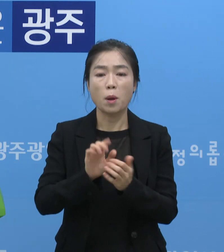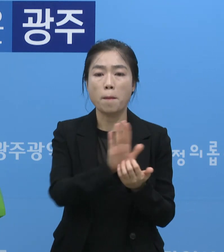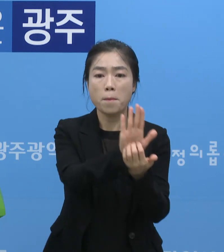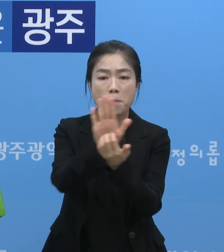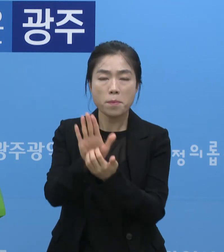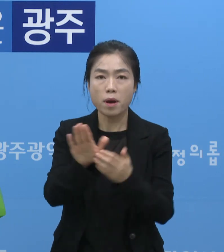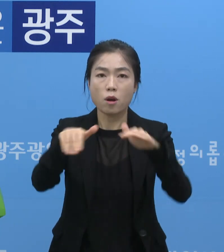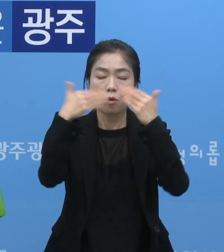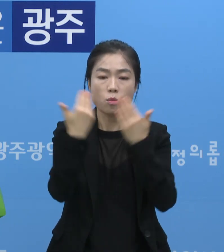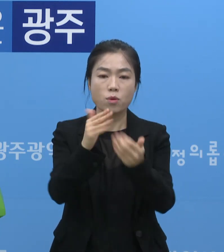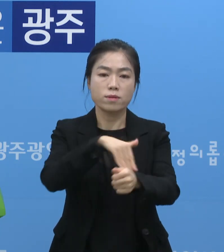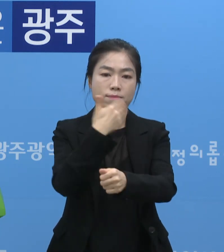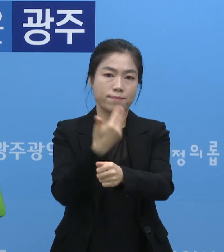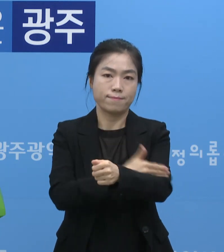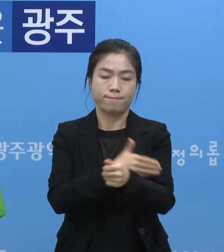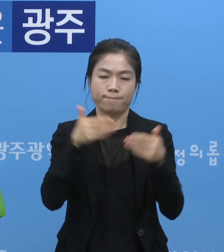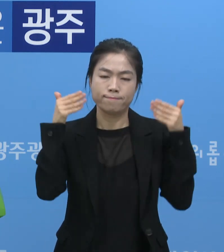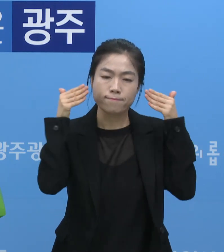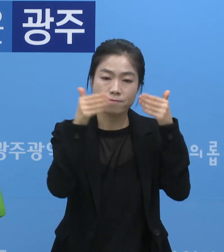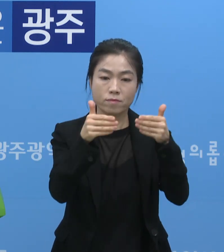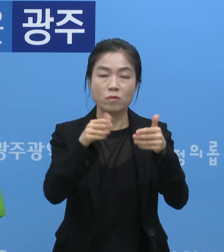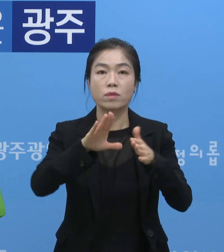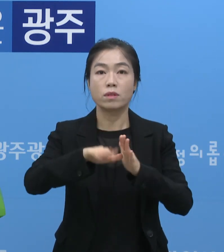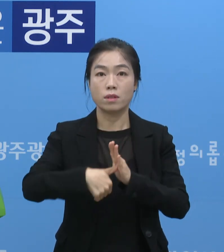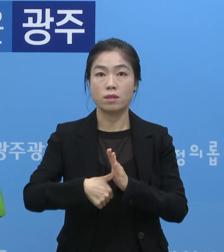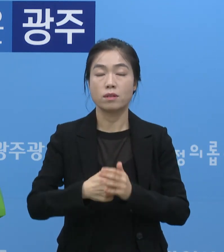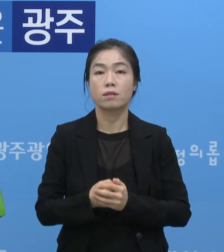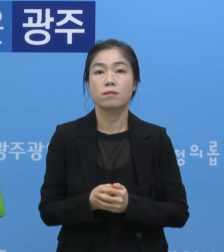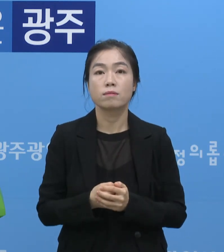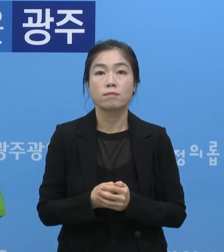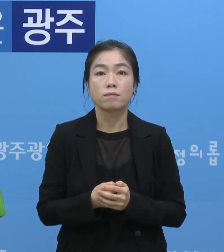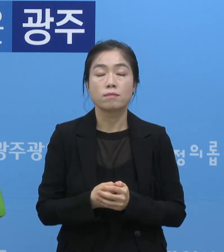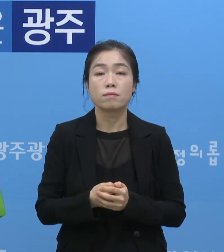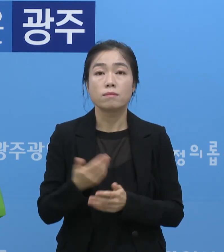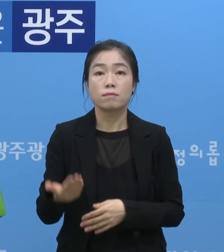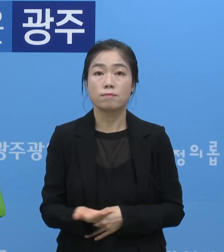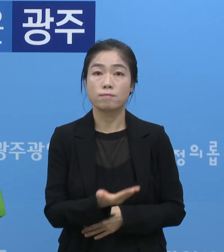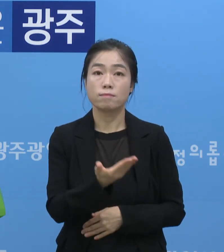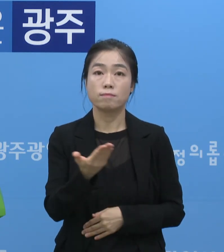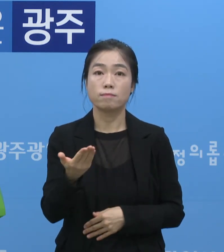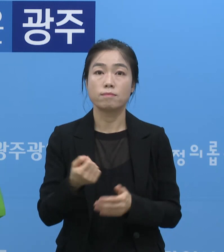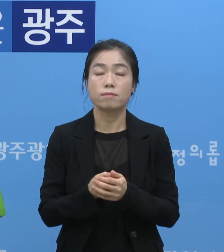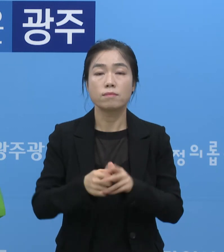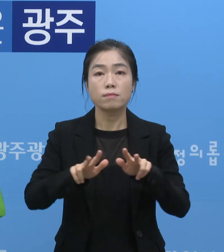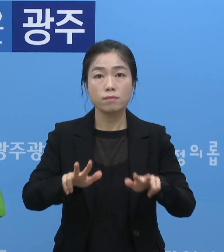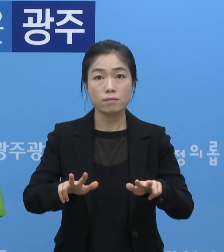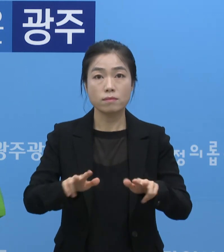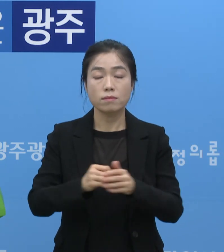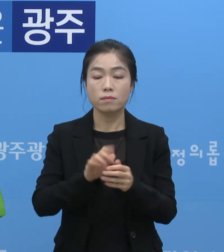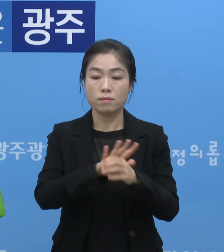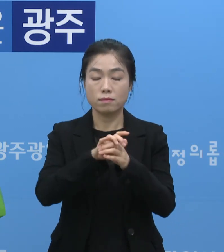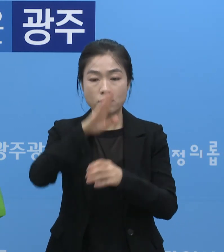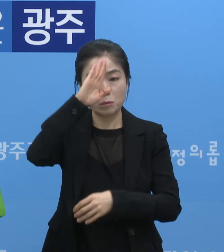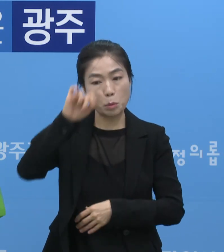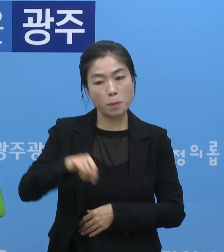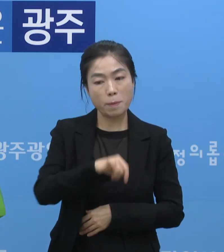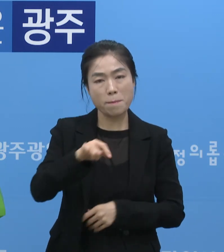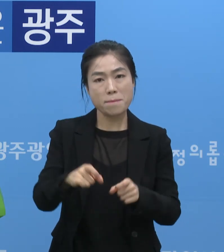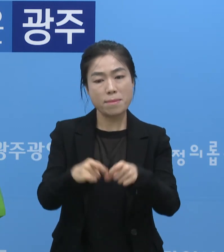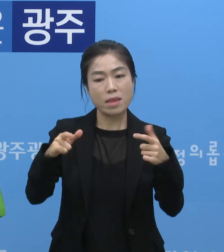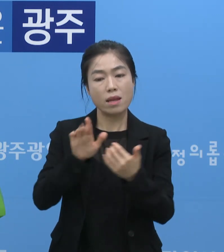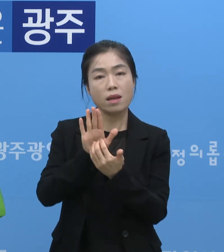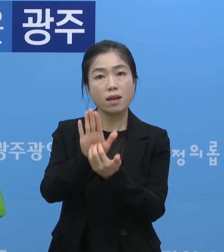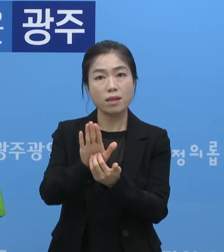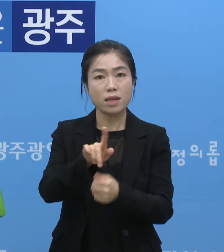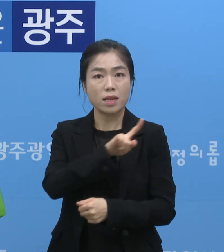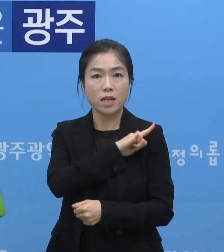방역에 모든 용량을 쏟아야 합니다. 시민 여러분, 지금으로서 코로나 바이러스 확산을